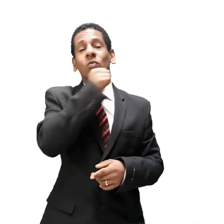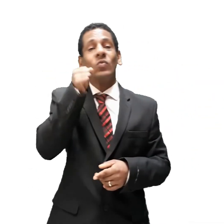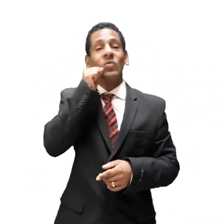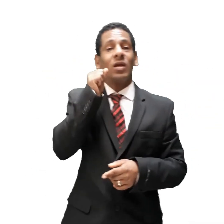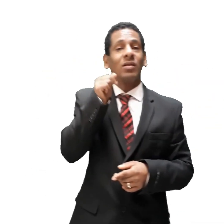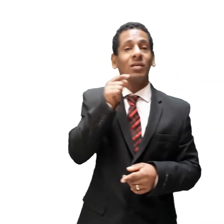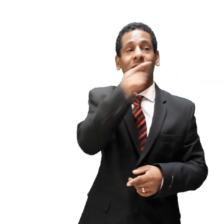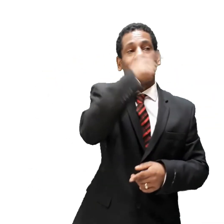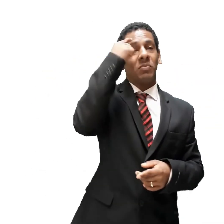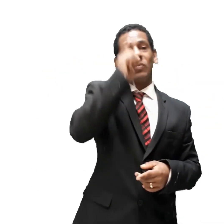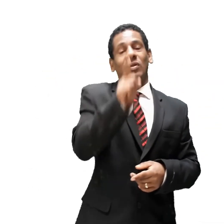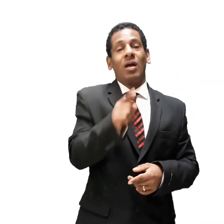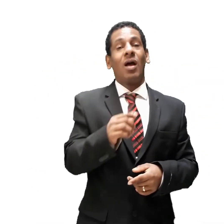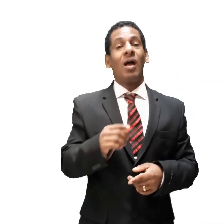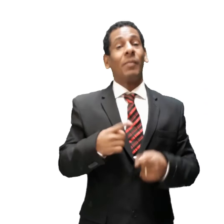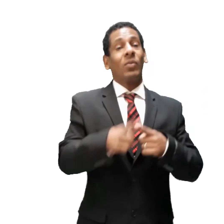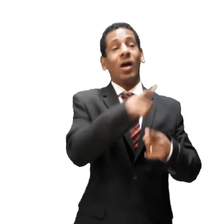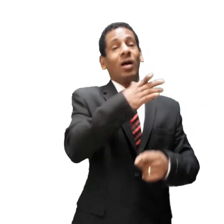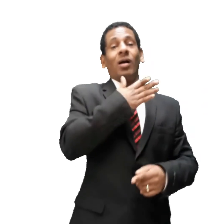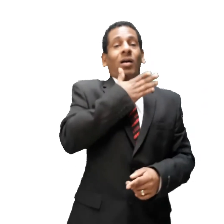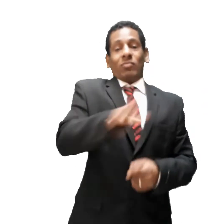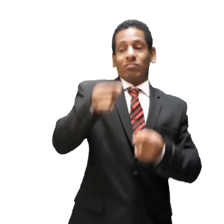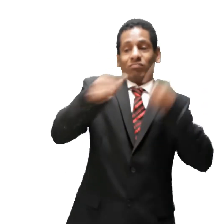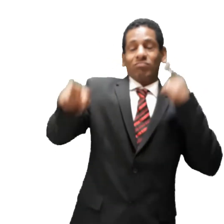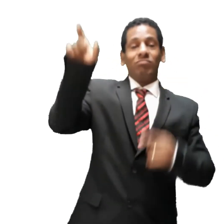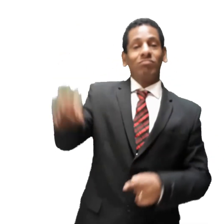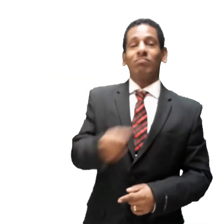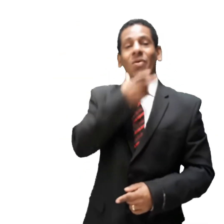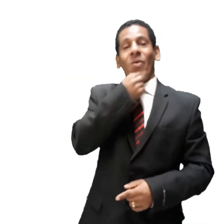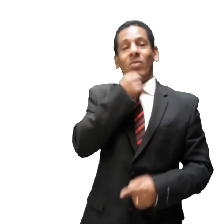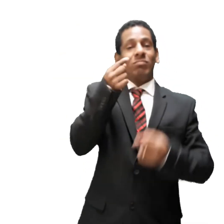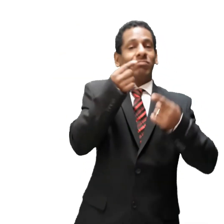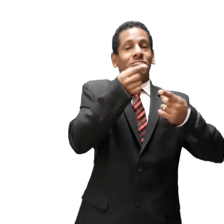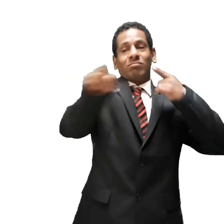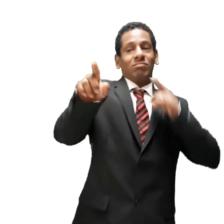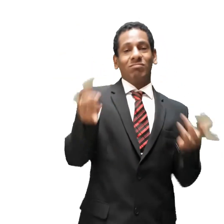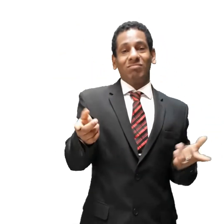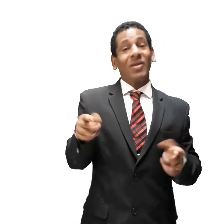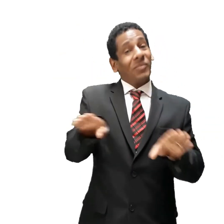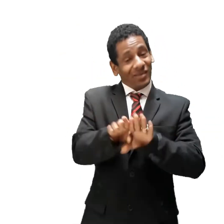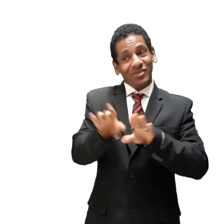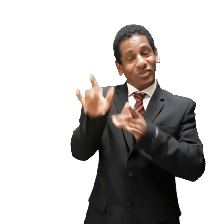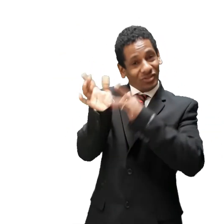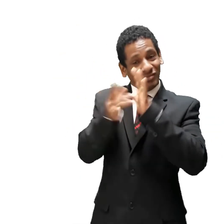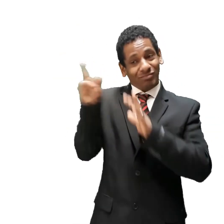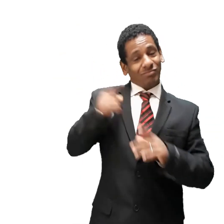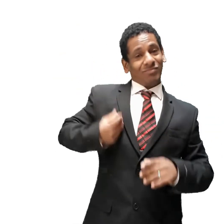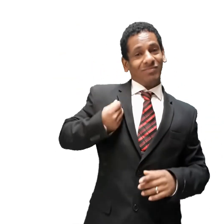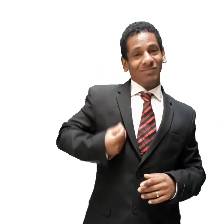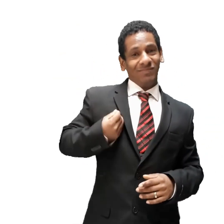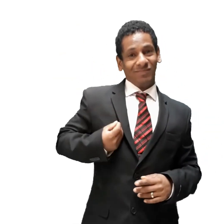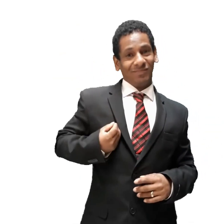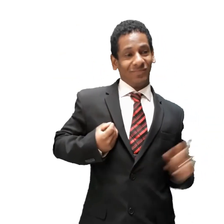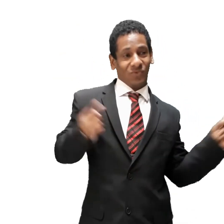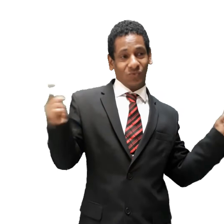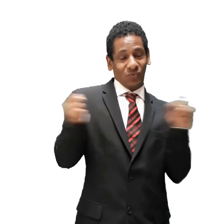Então, a mulher samaritana, ela nem podia conversar, né, com o Senhor Jesus por essa